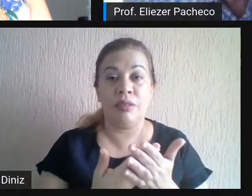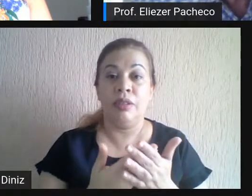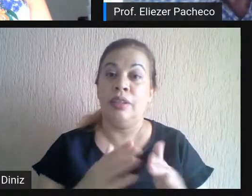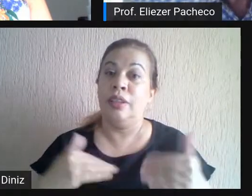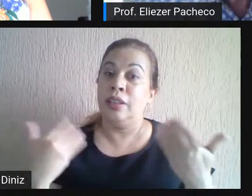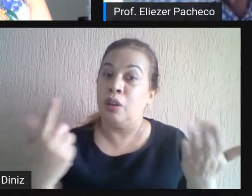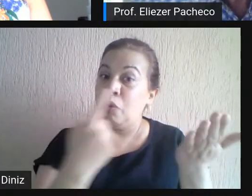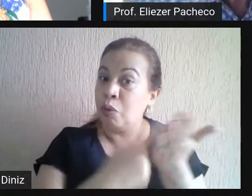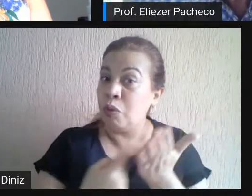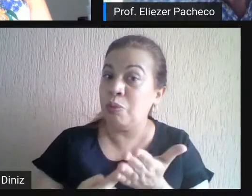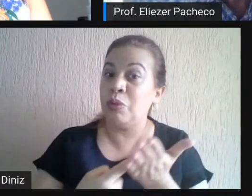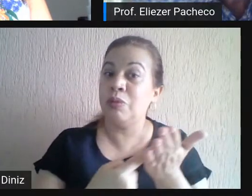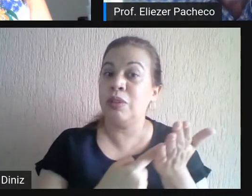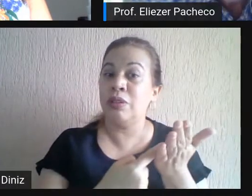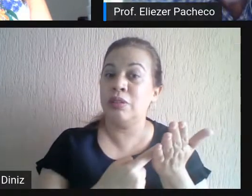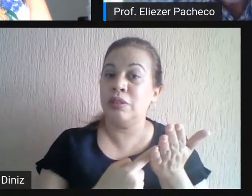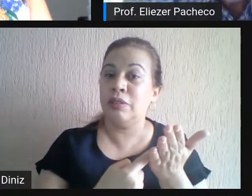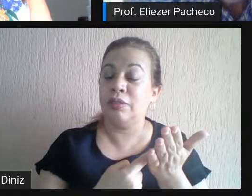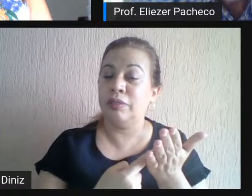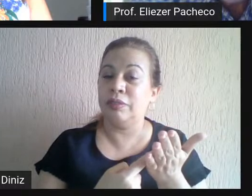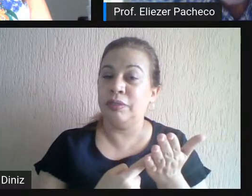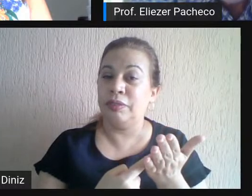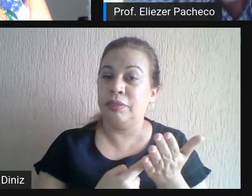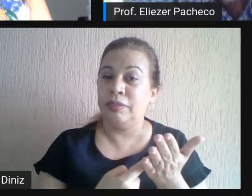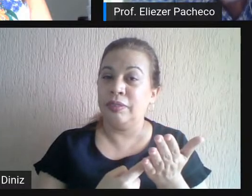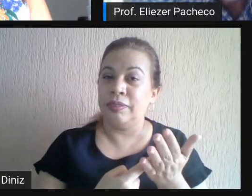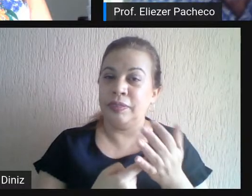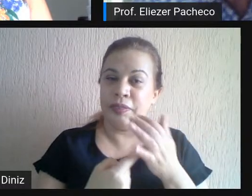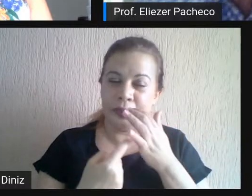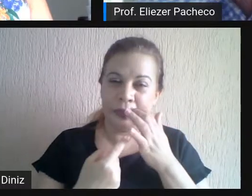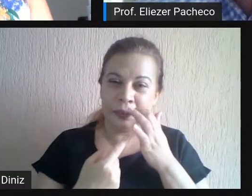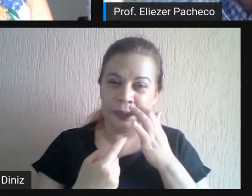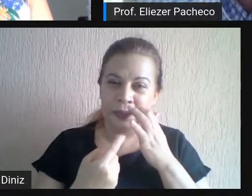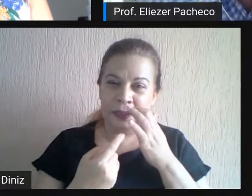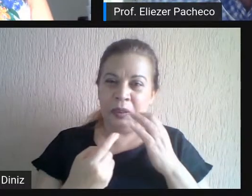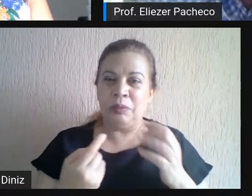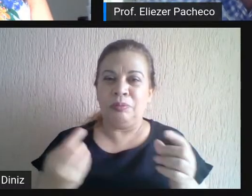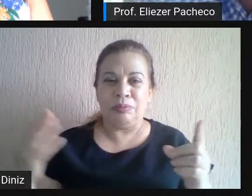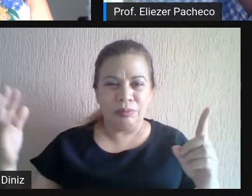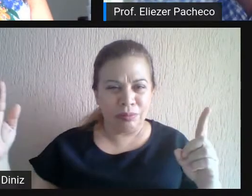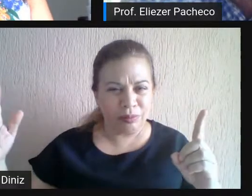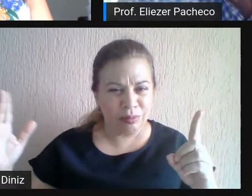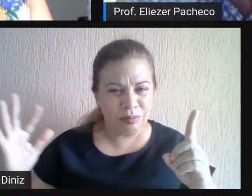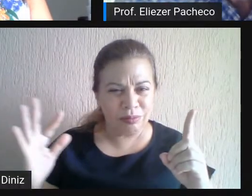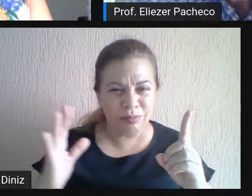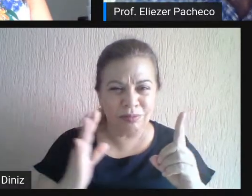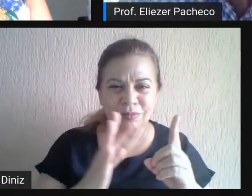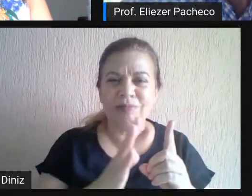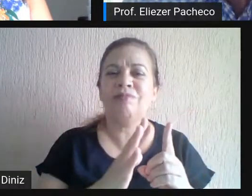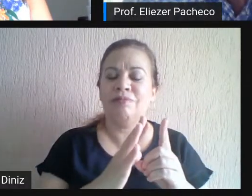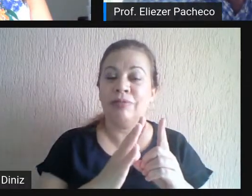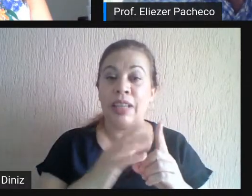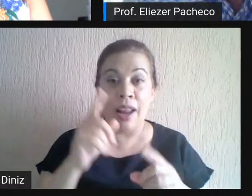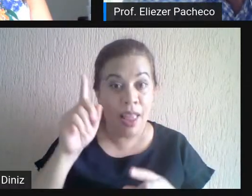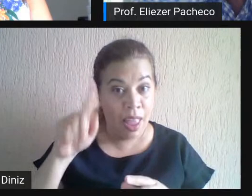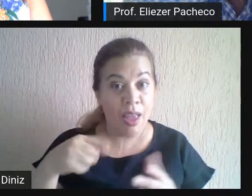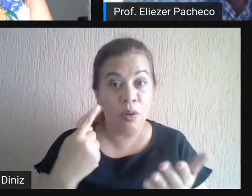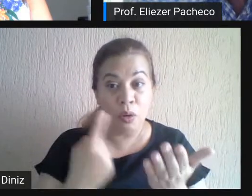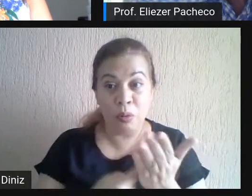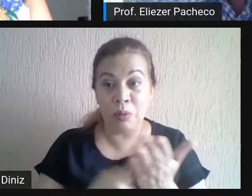compromisso com a inserção com a sociedade é um compromisso político que nós